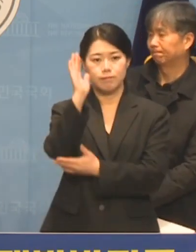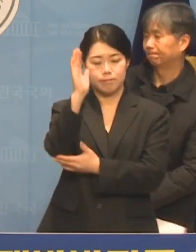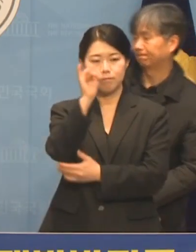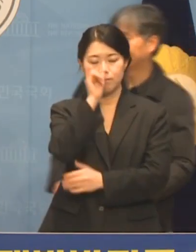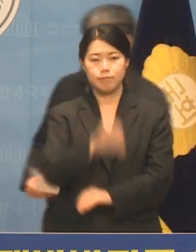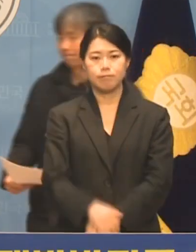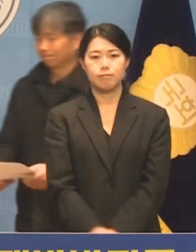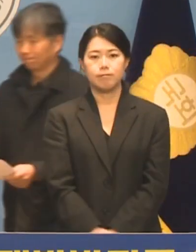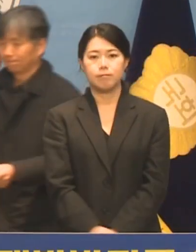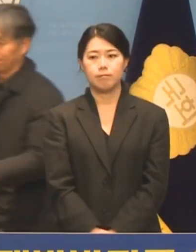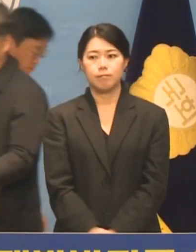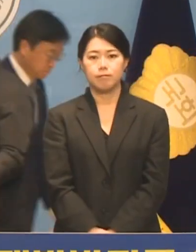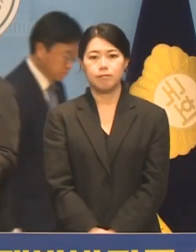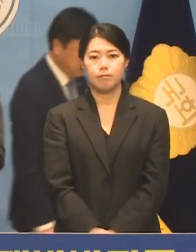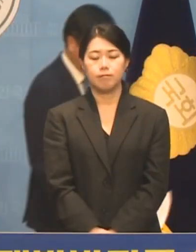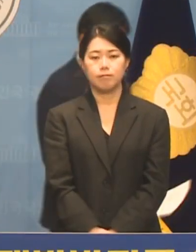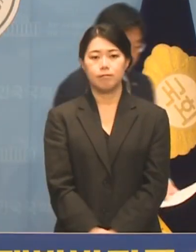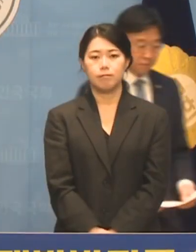듣겠습니다.